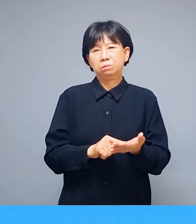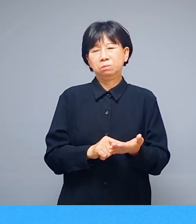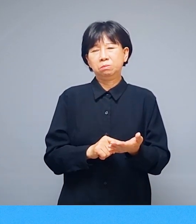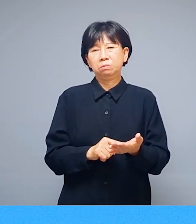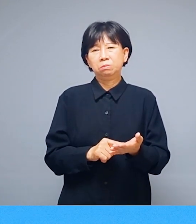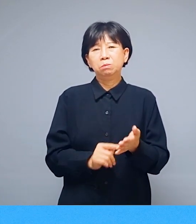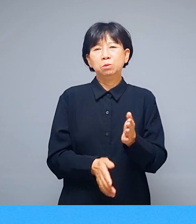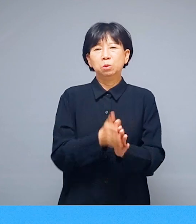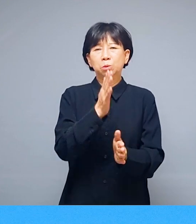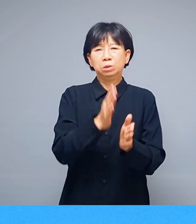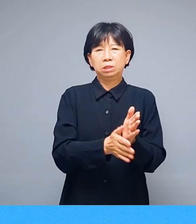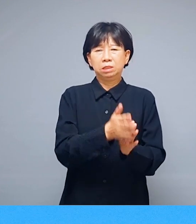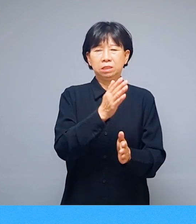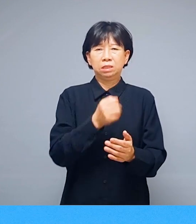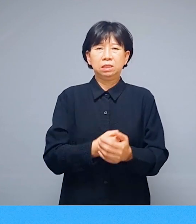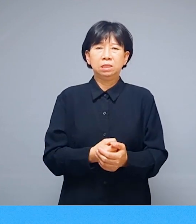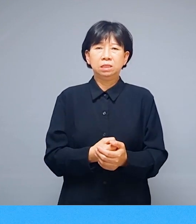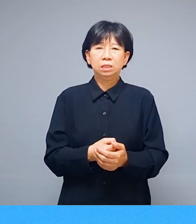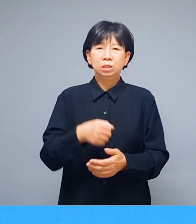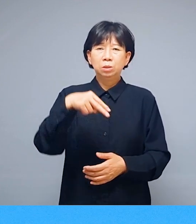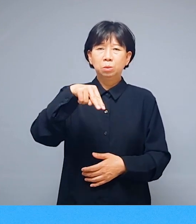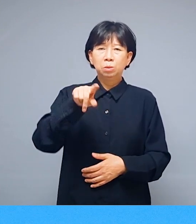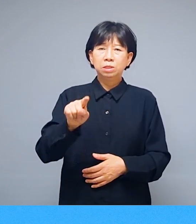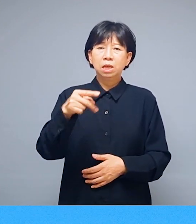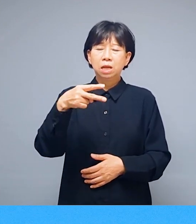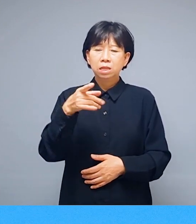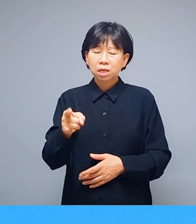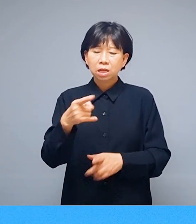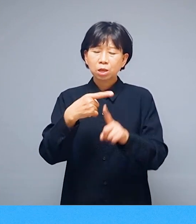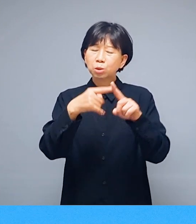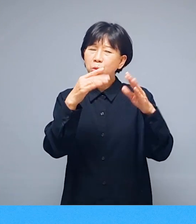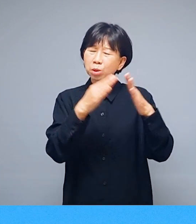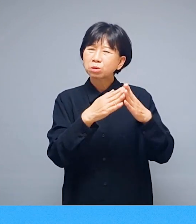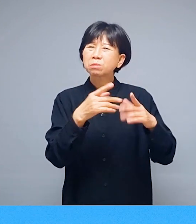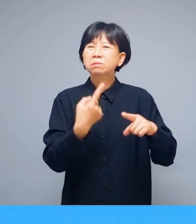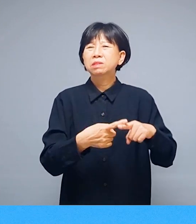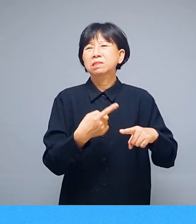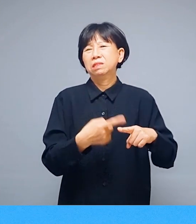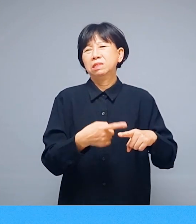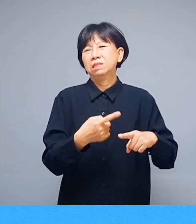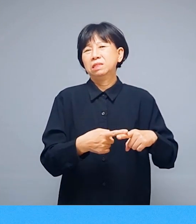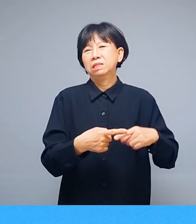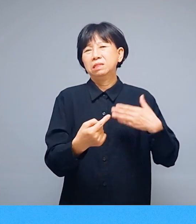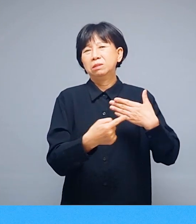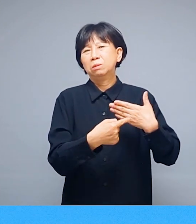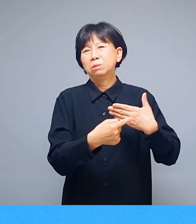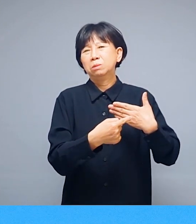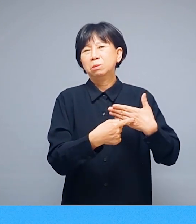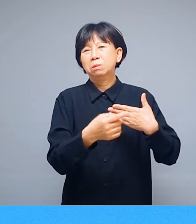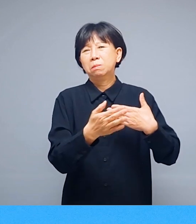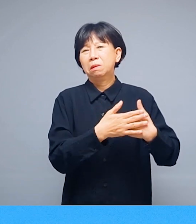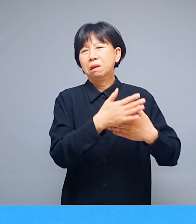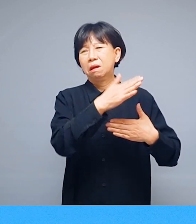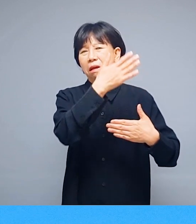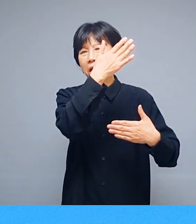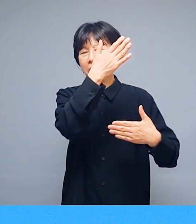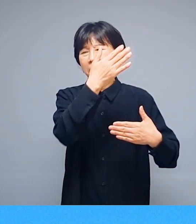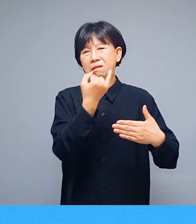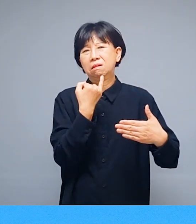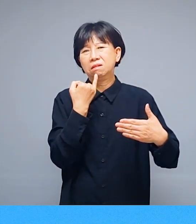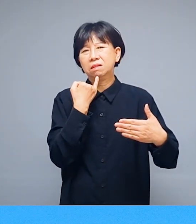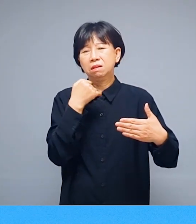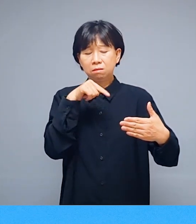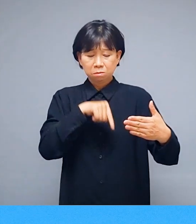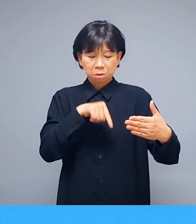그 도시처럼 사대에 있는 이 교회도, 사대 교회도 역시 겉모습은 괜찮아